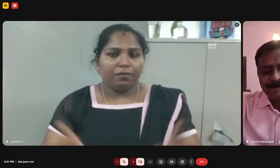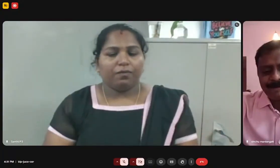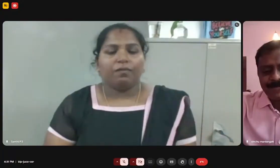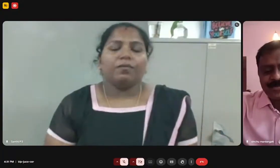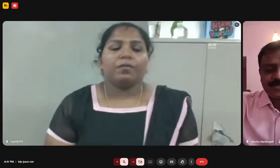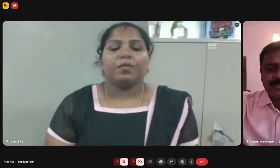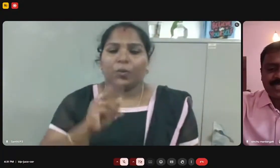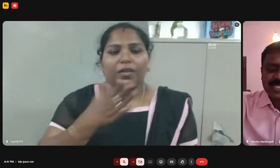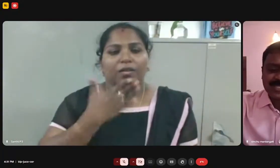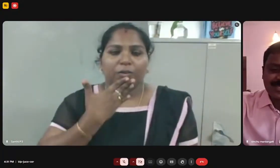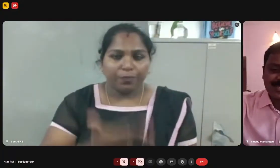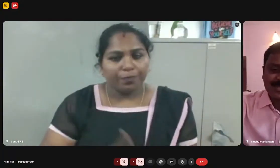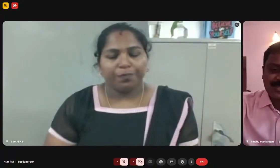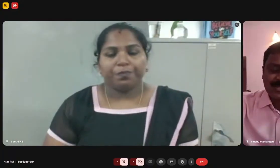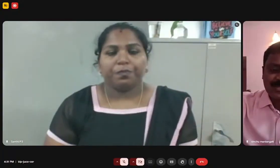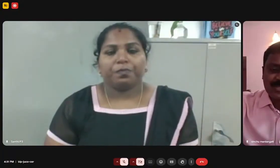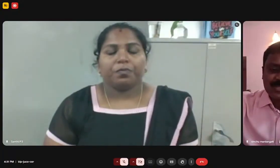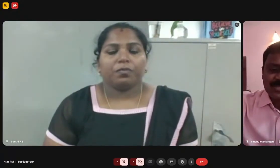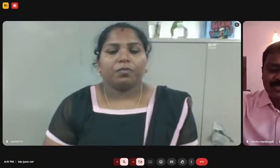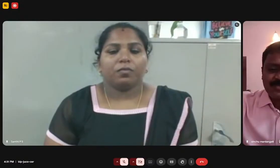ഓക്കെ സാർ, താങ്ക് യു. താങ്ക്സ്.